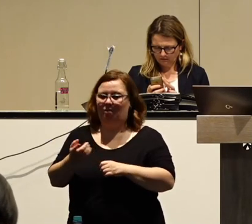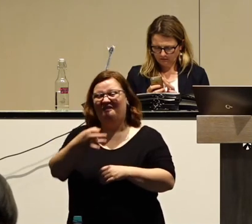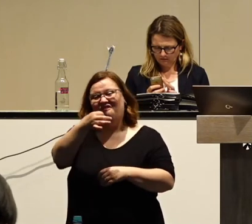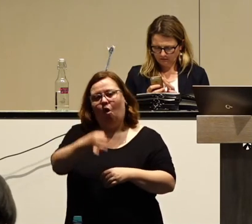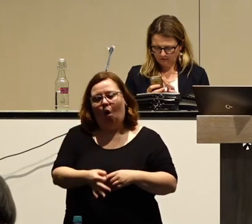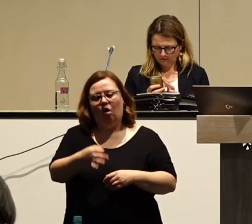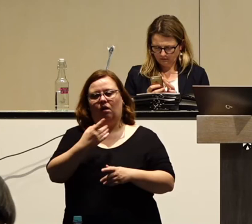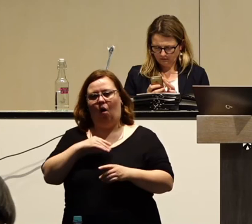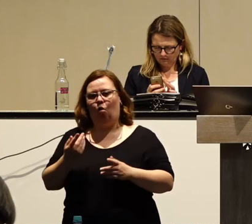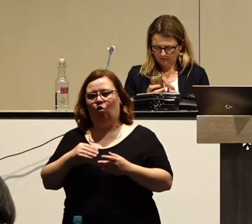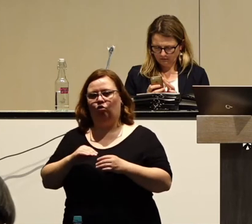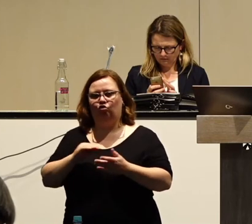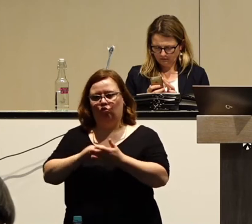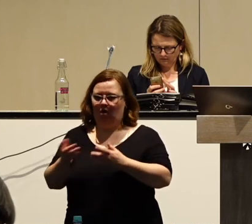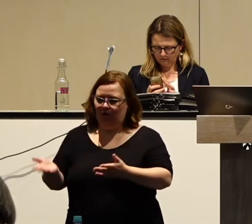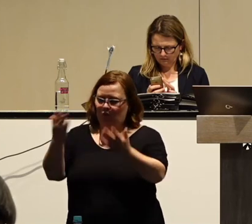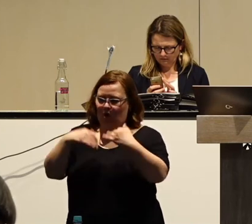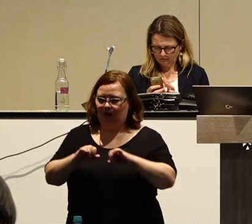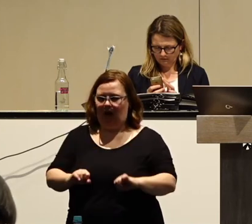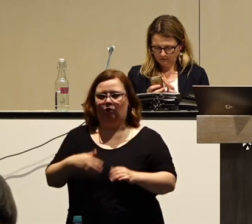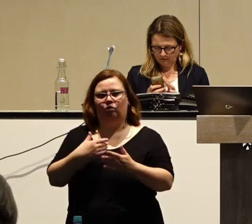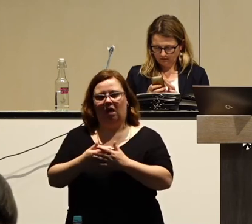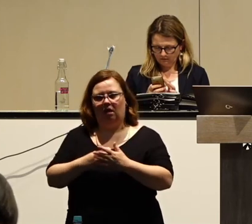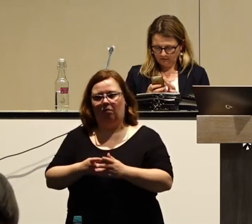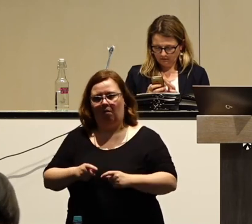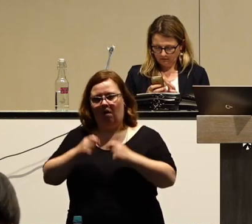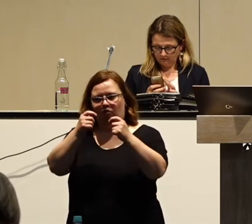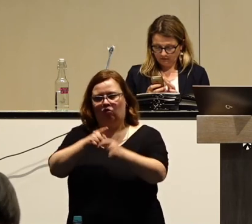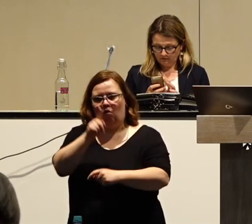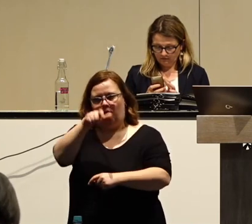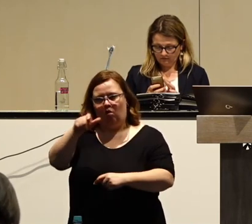Ort das auch von den Schulen eingekauft werden. Und deswegen beauftragen wir den